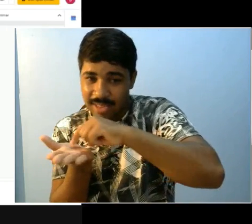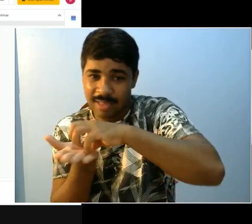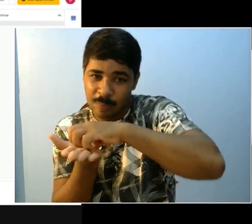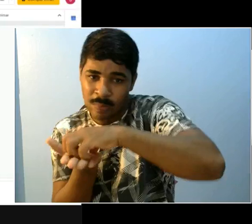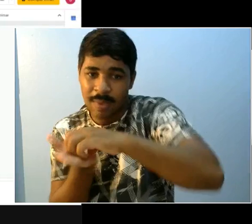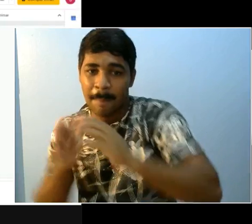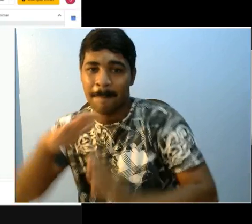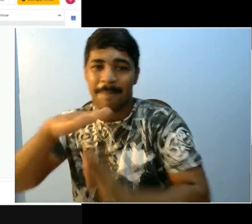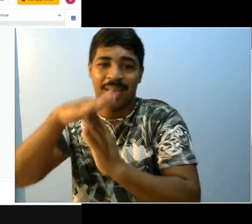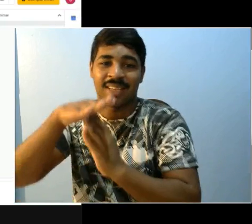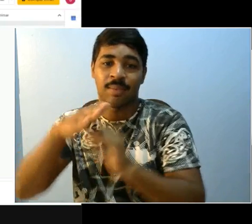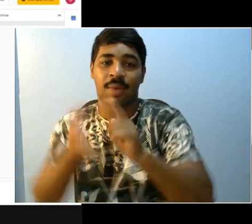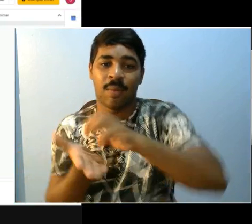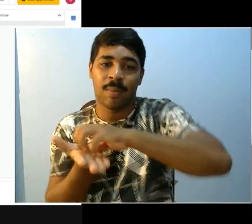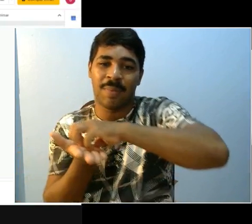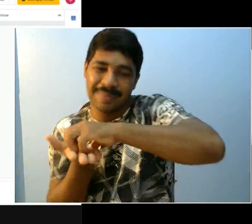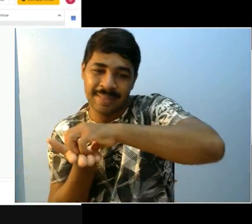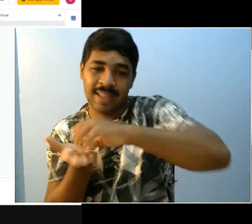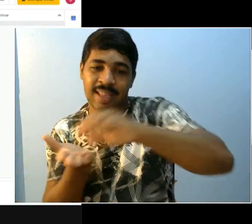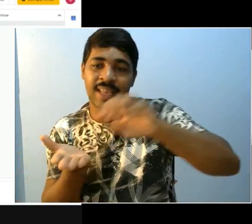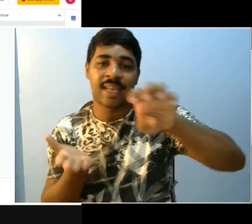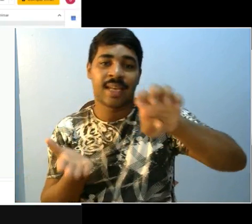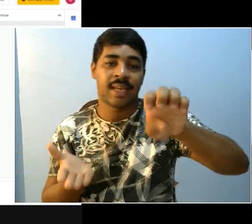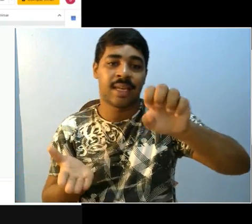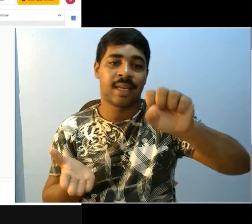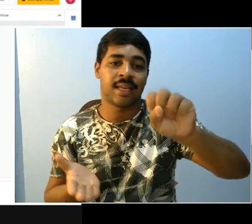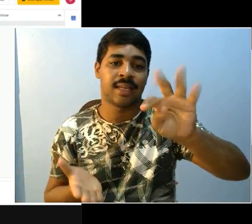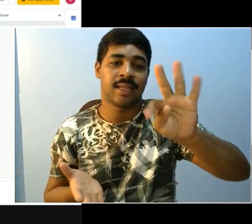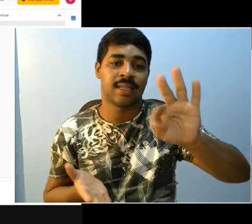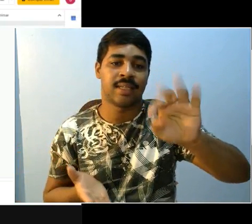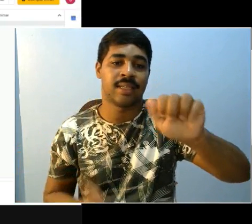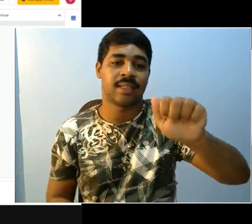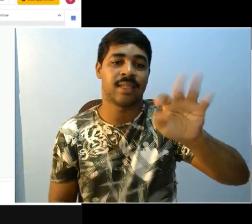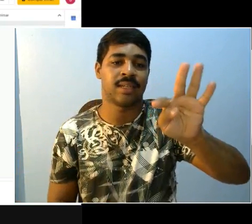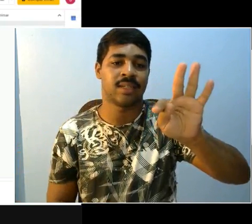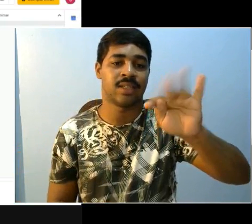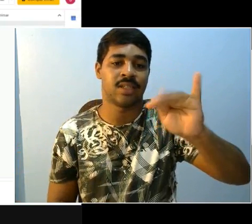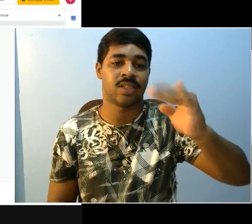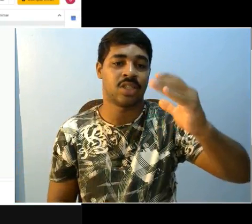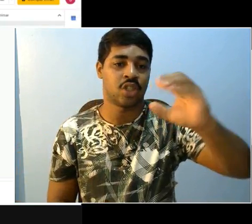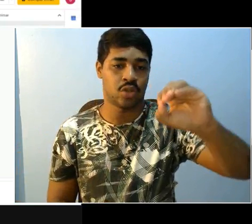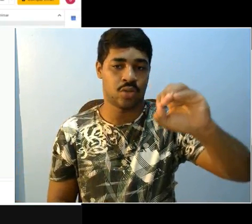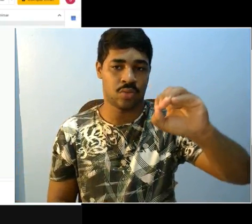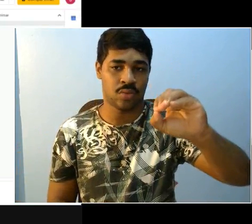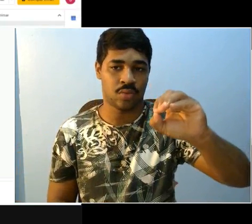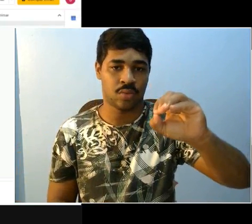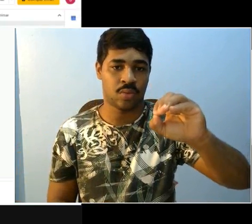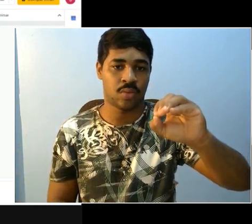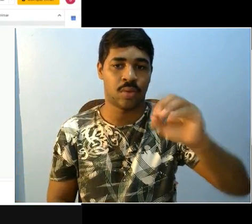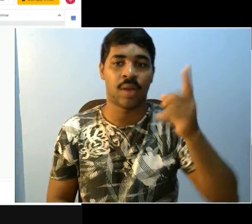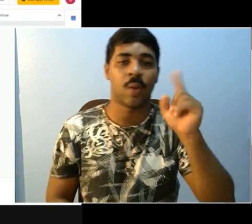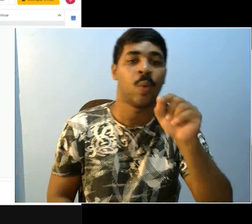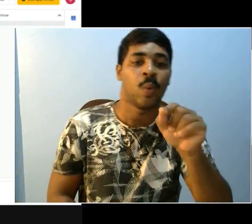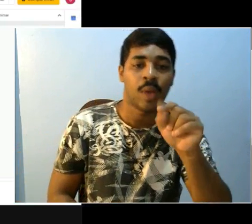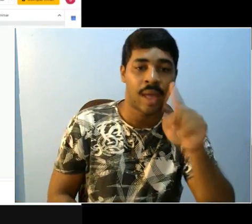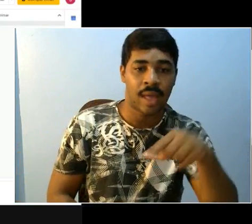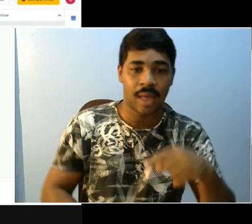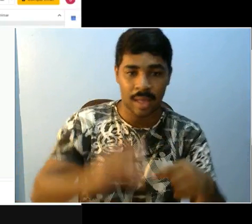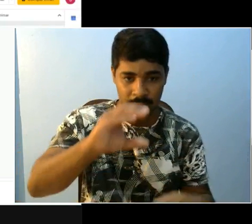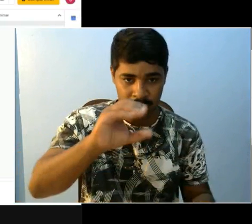e ele é igual ao coeficiente vezes o peso.